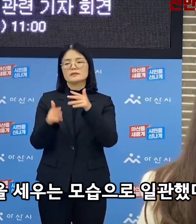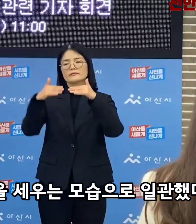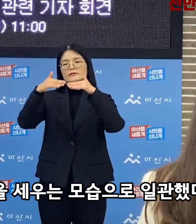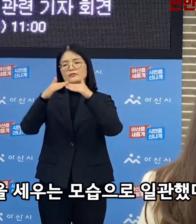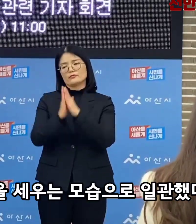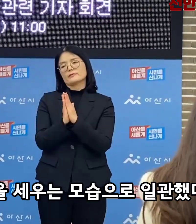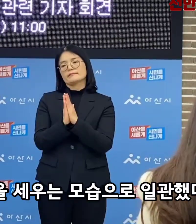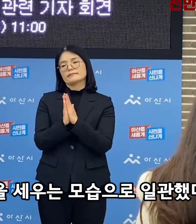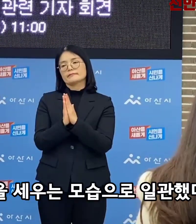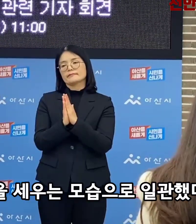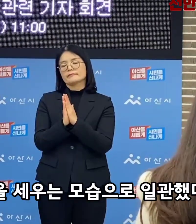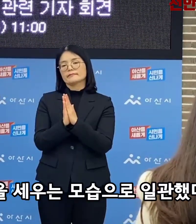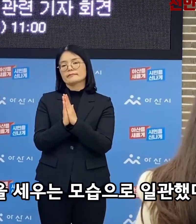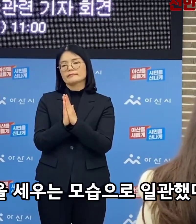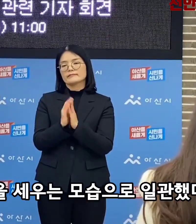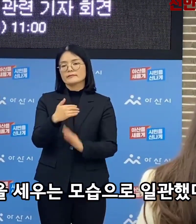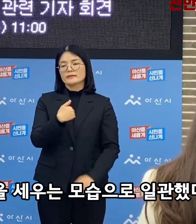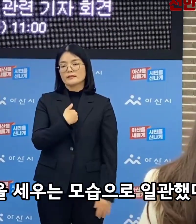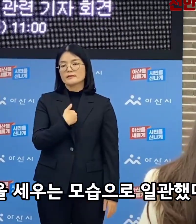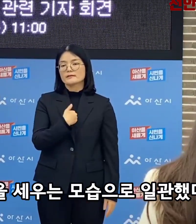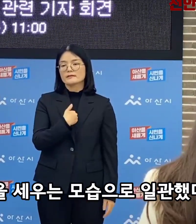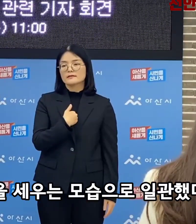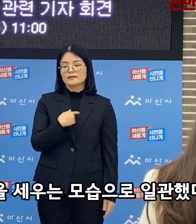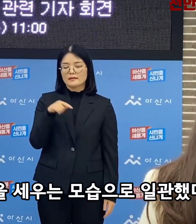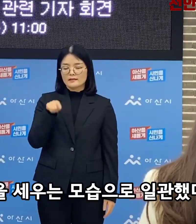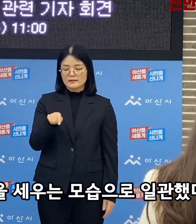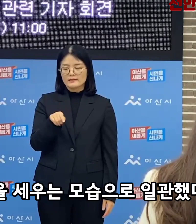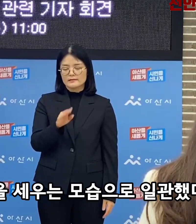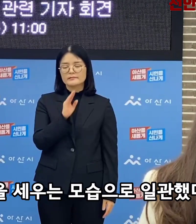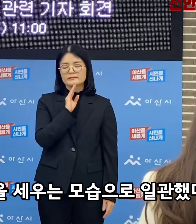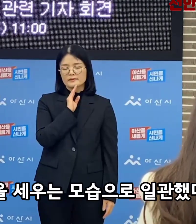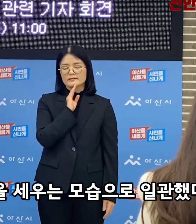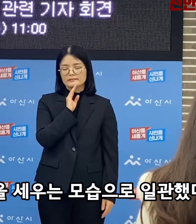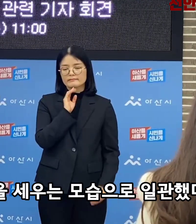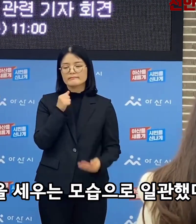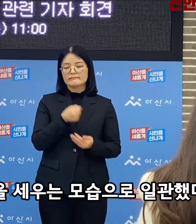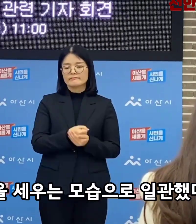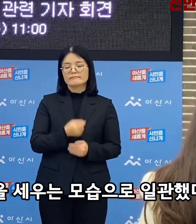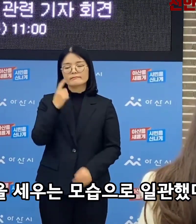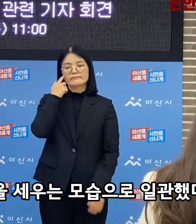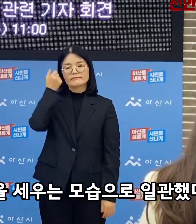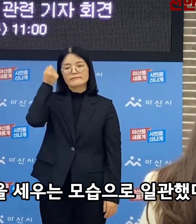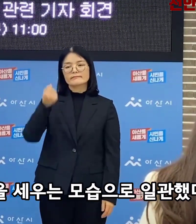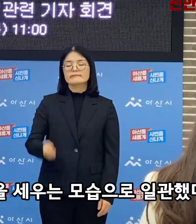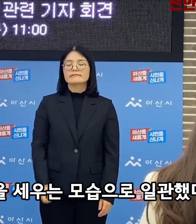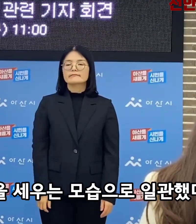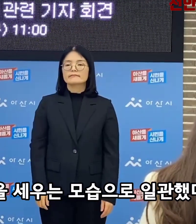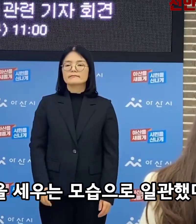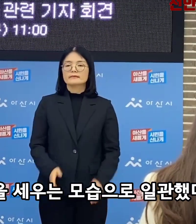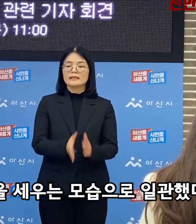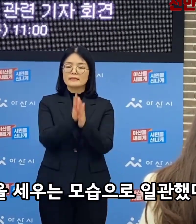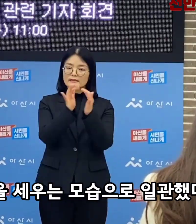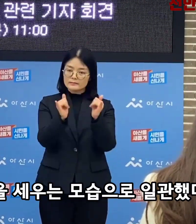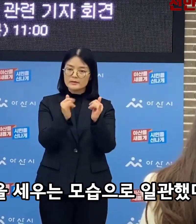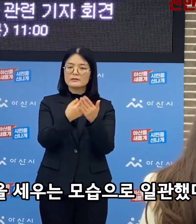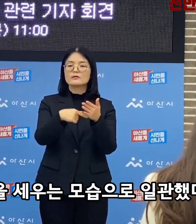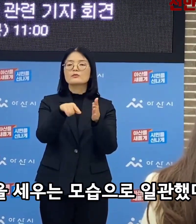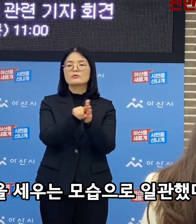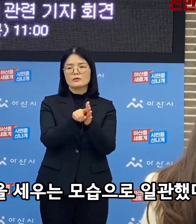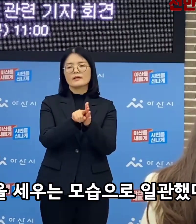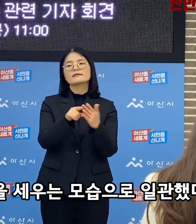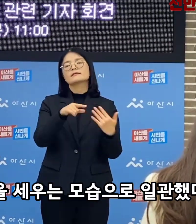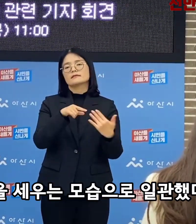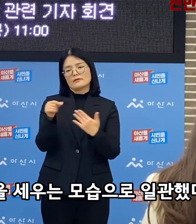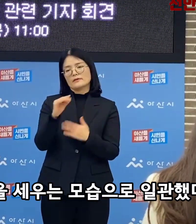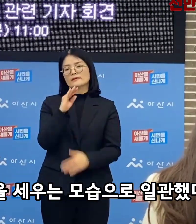중단하게 되었습니다. 저는 이것이 옳은 선택이라고 생각합니다. 시민을 위한 선택이라고